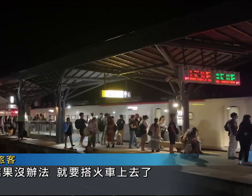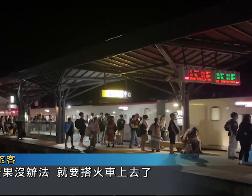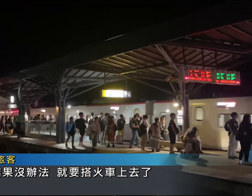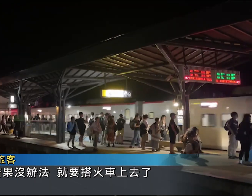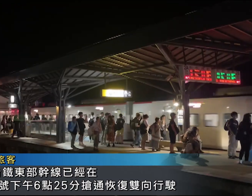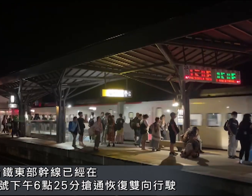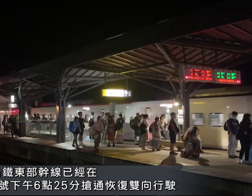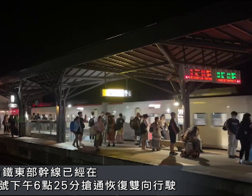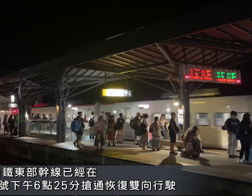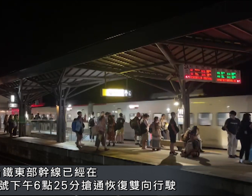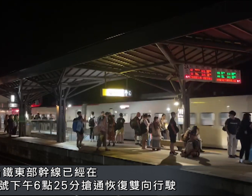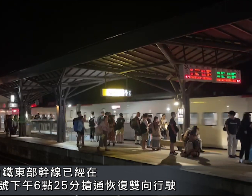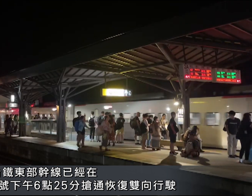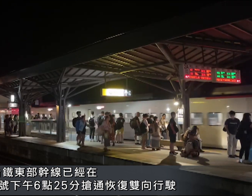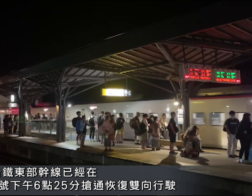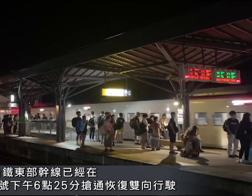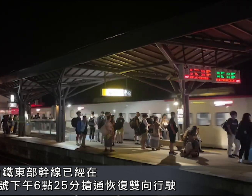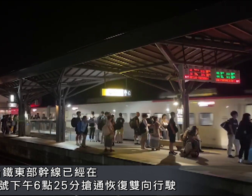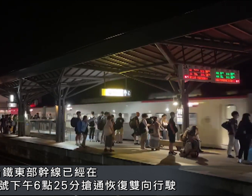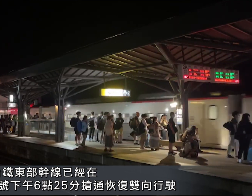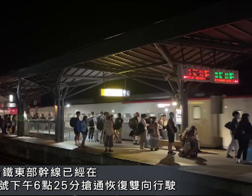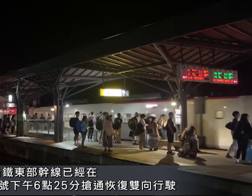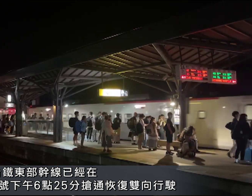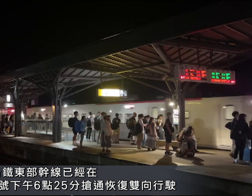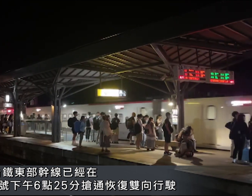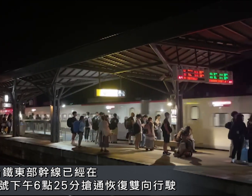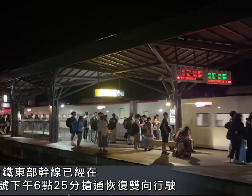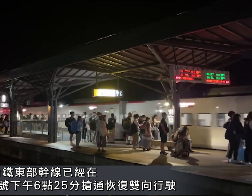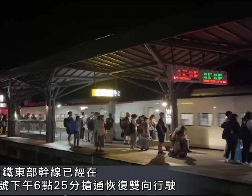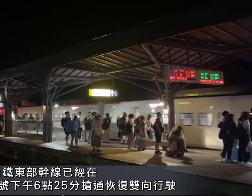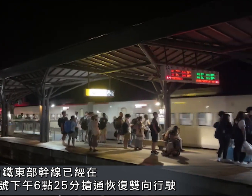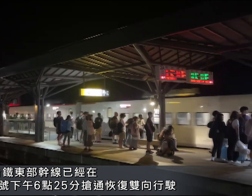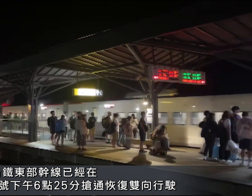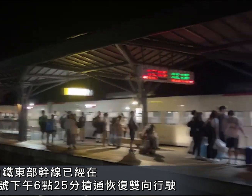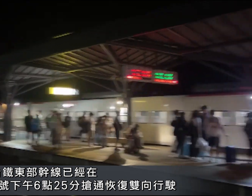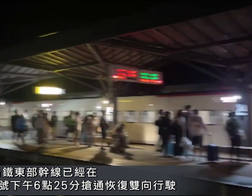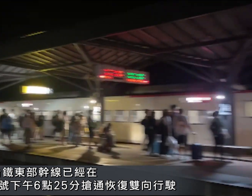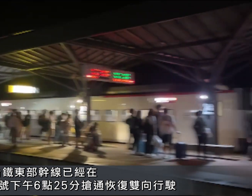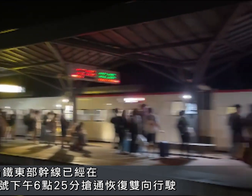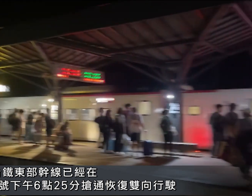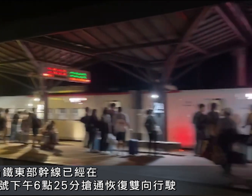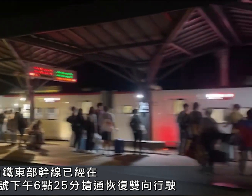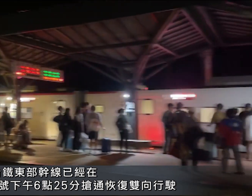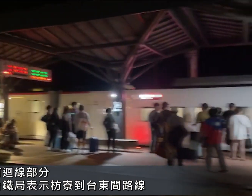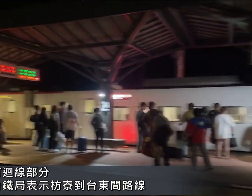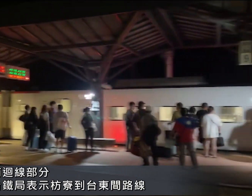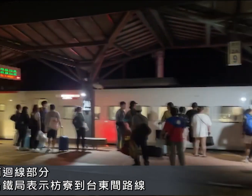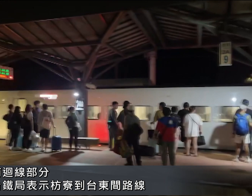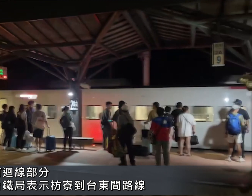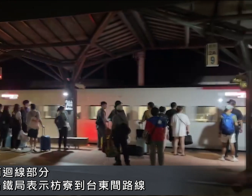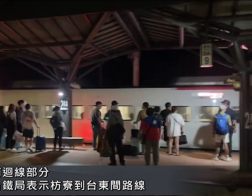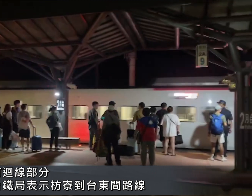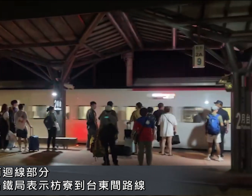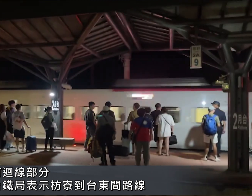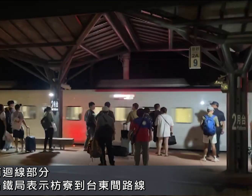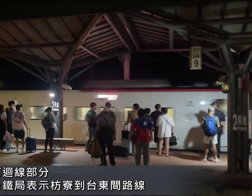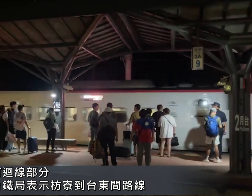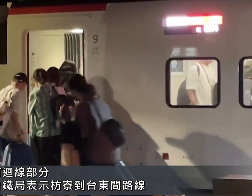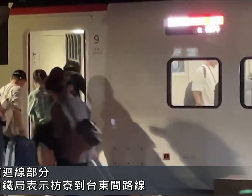铁东部干线已经在4号下午6:25抢通，恢复双向行驶。南回线部分，台铁局表示，放寮